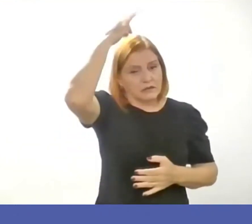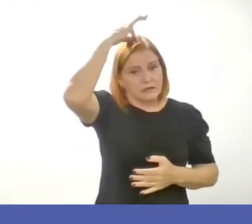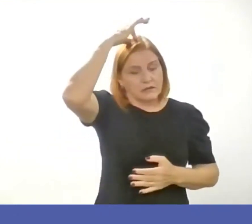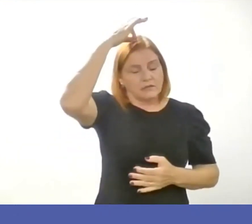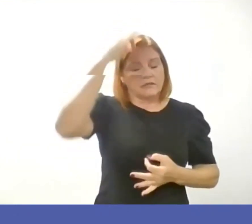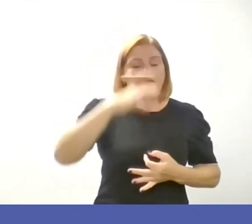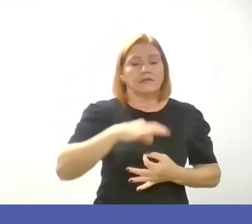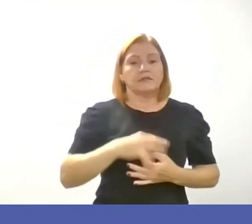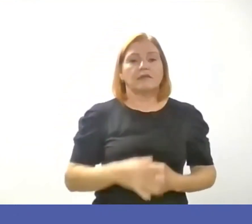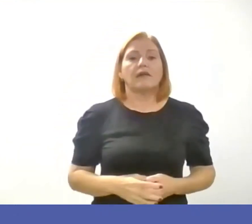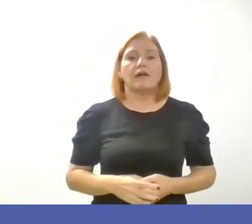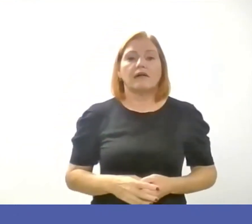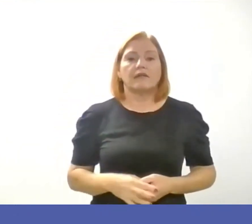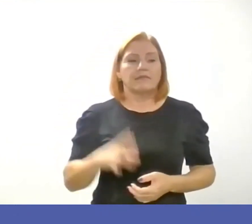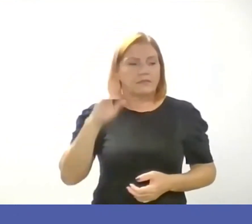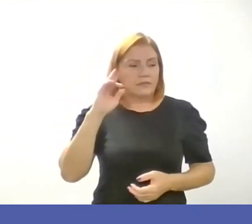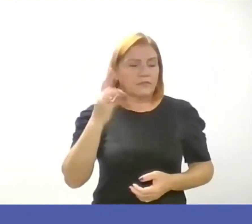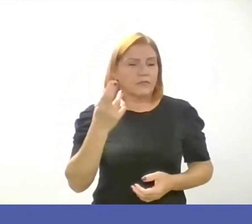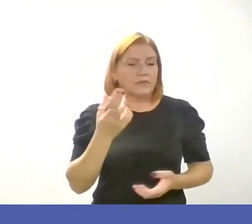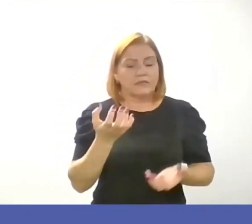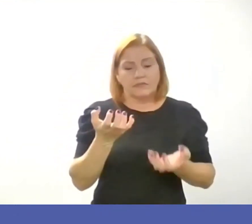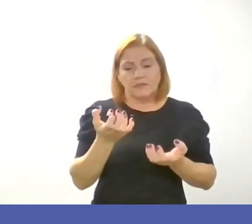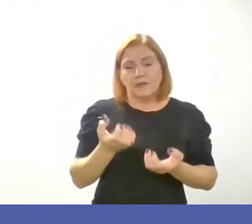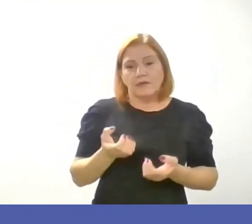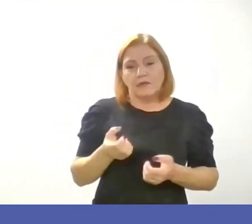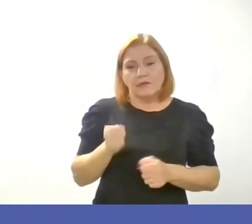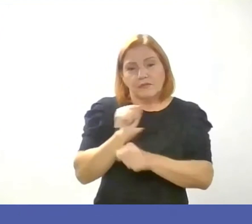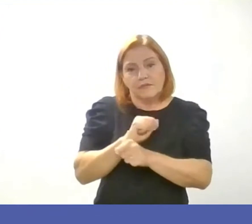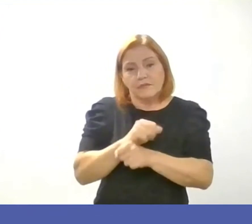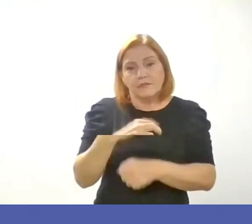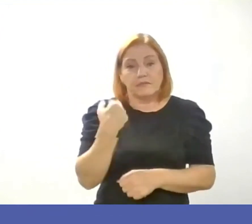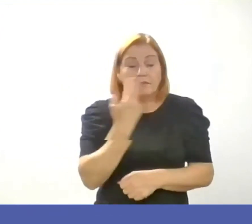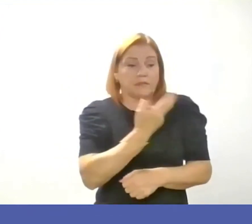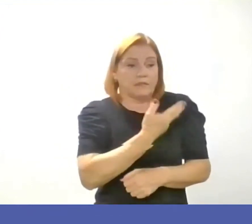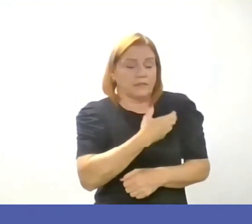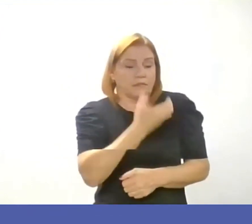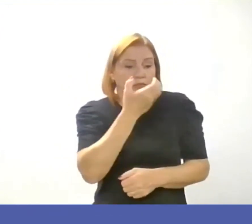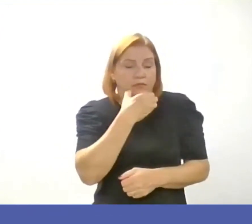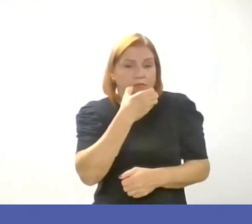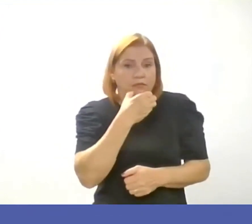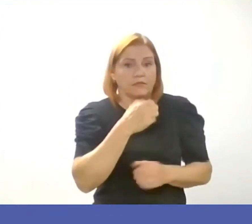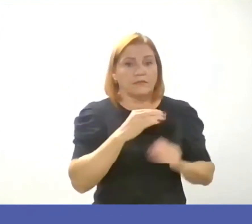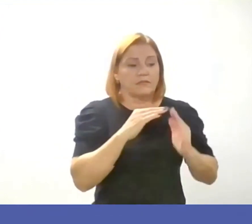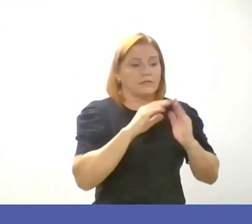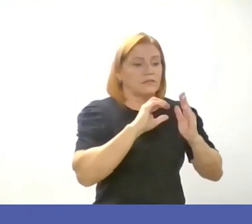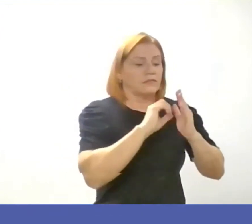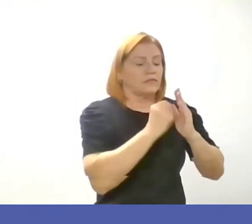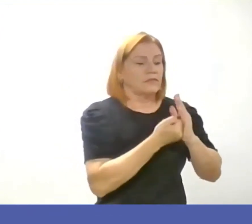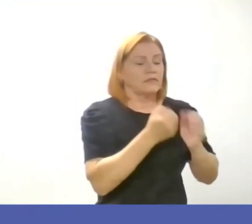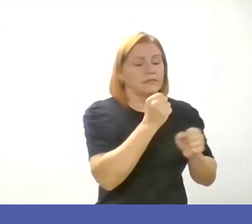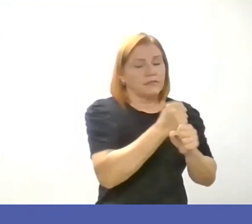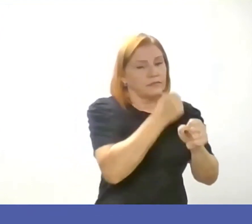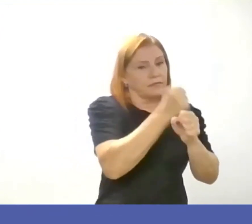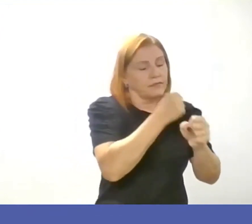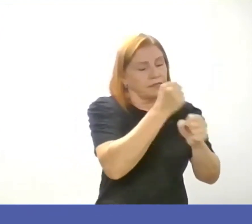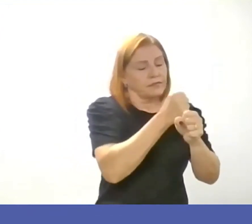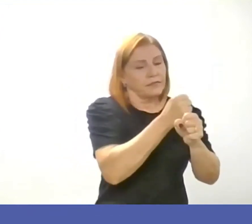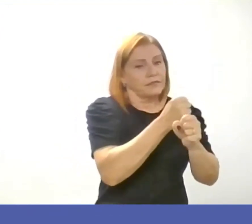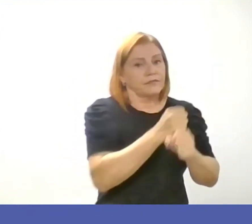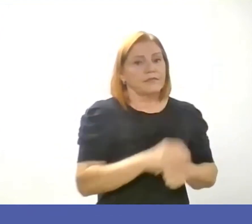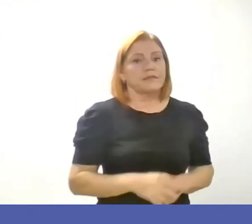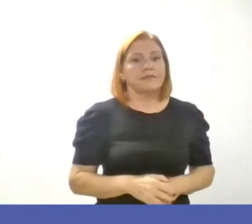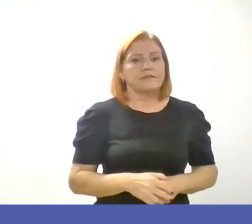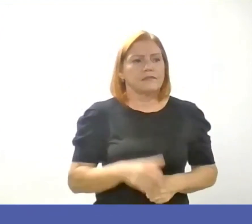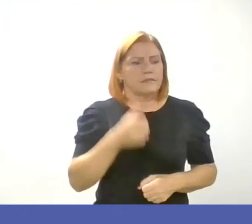esse fruto que é a edificação da igreja. A mulher virtuosa de Provérbios